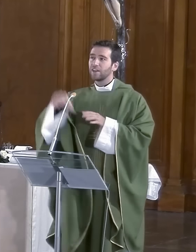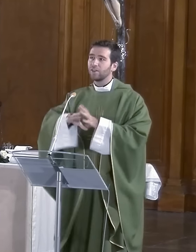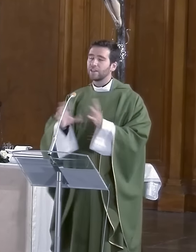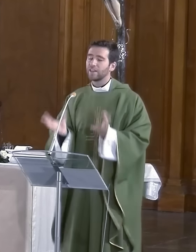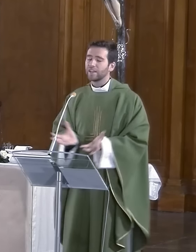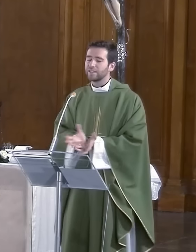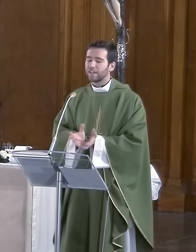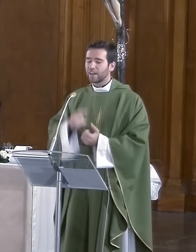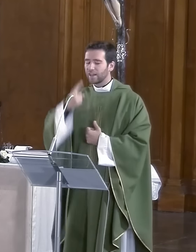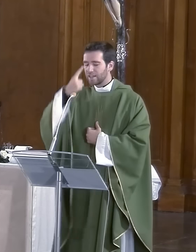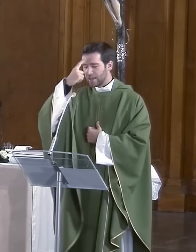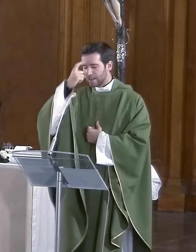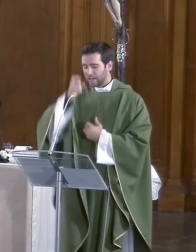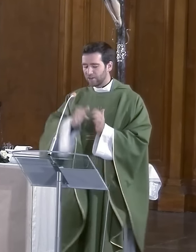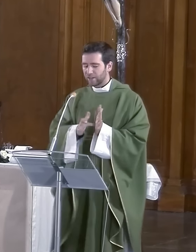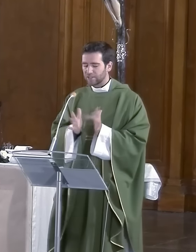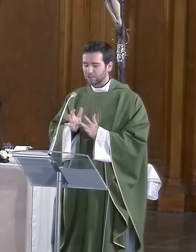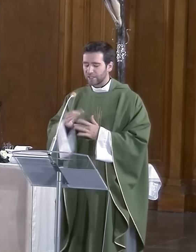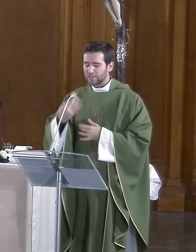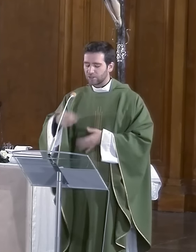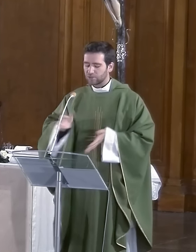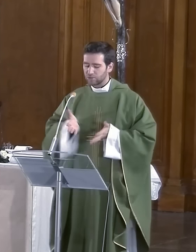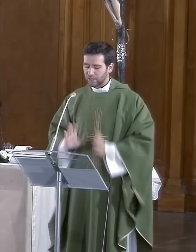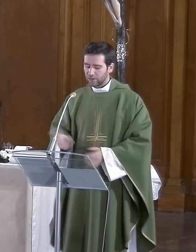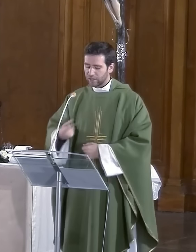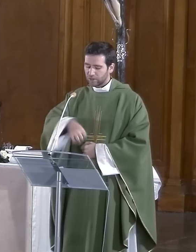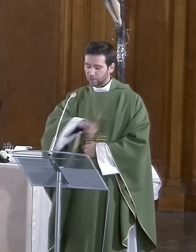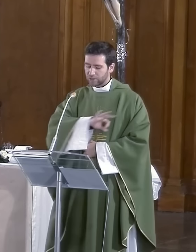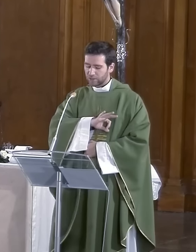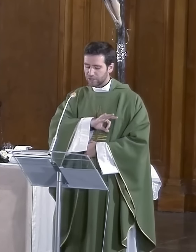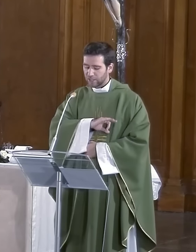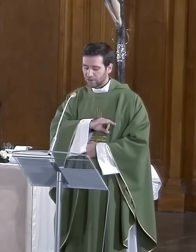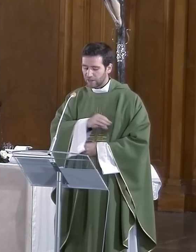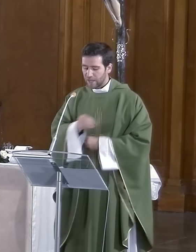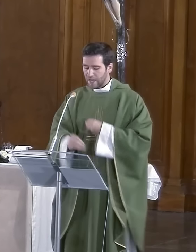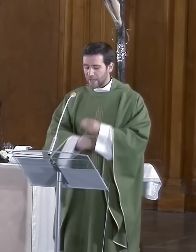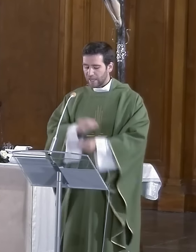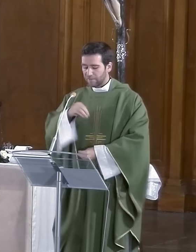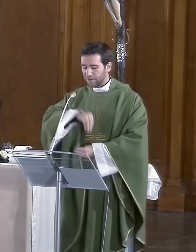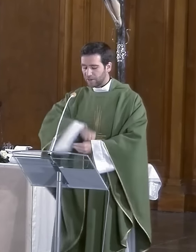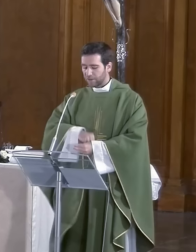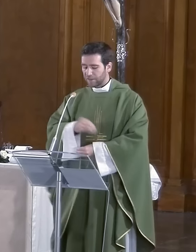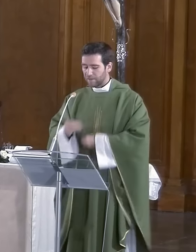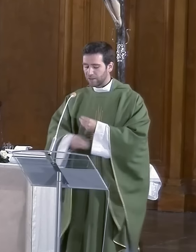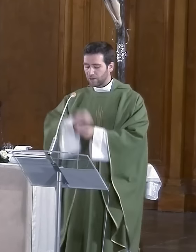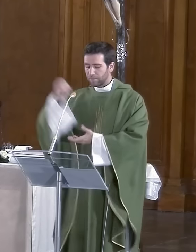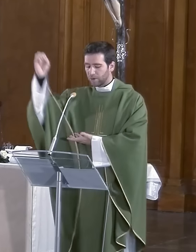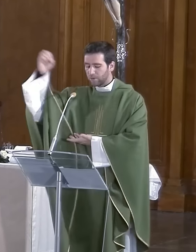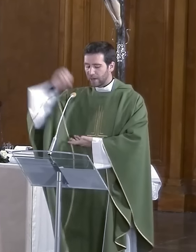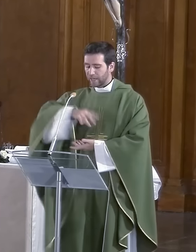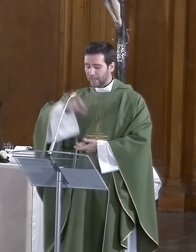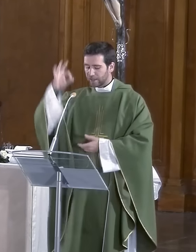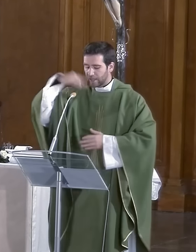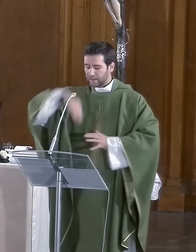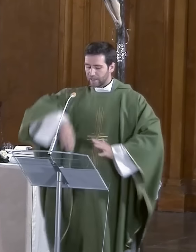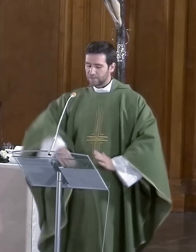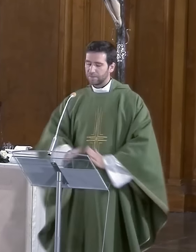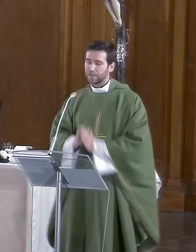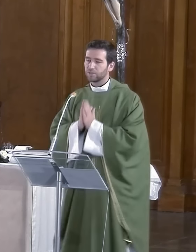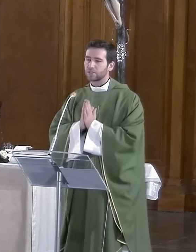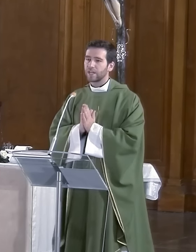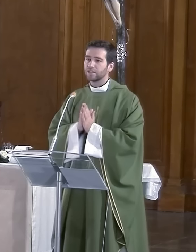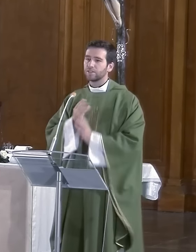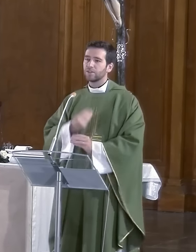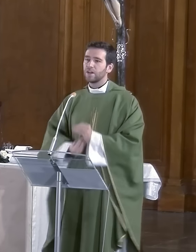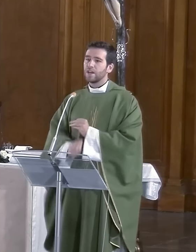cielo y de la tierra. Creo en Jesucristo, su único Hijo, nuestro Señor, que fue concebido por obra y gracia del